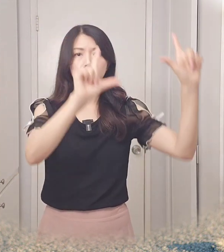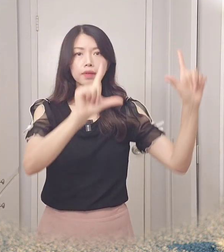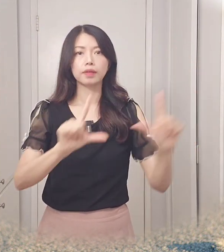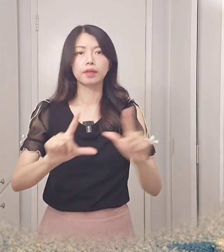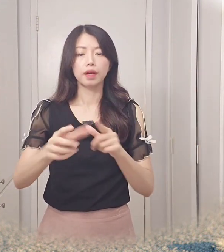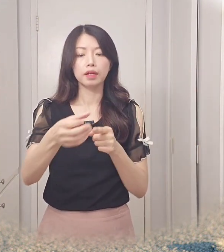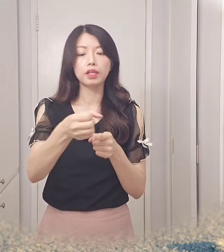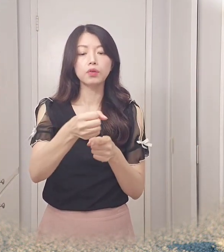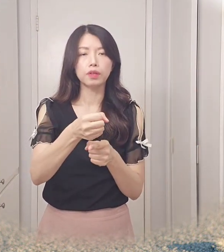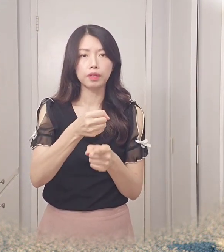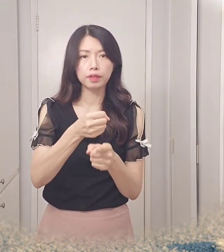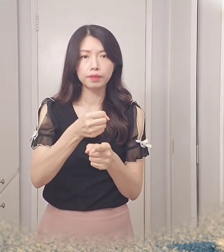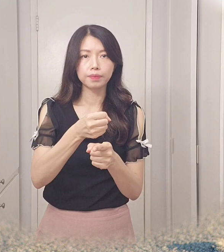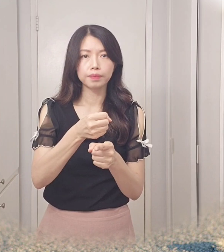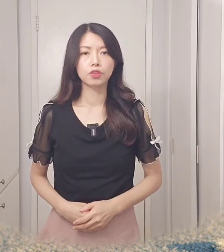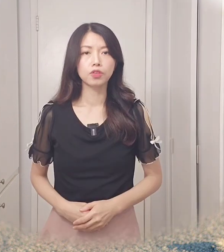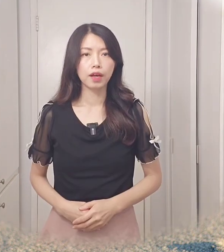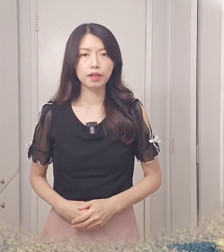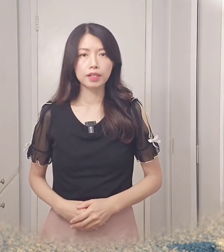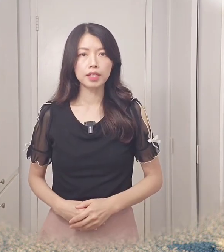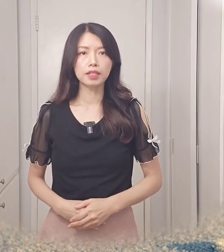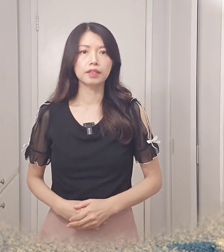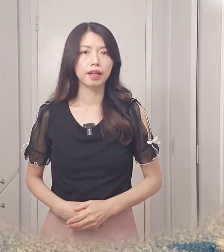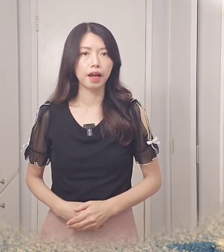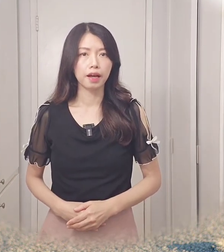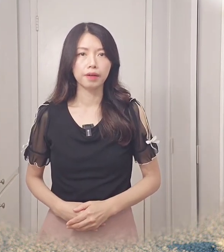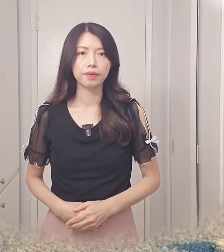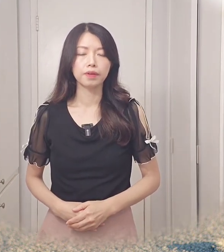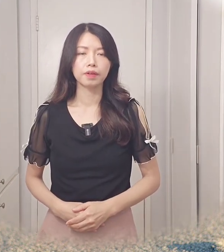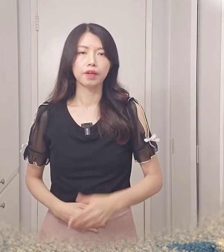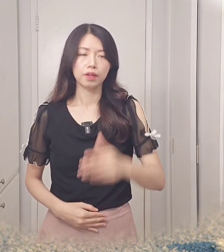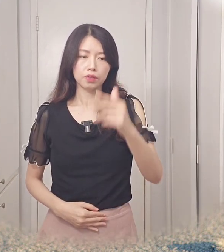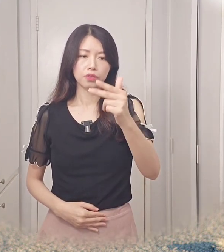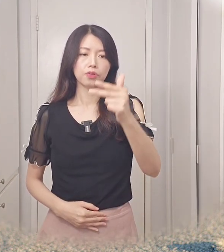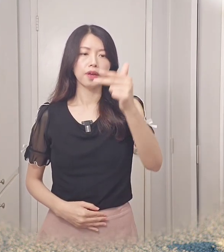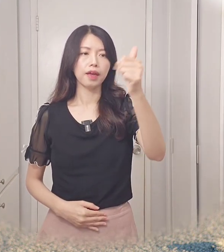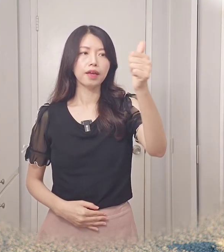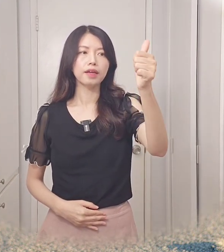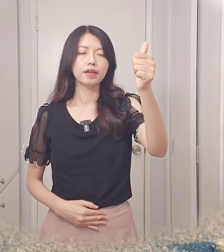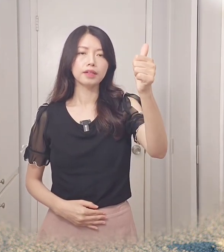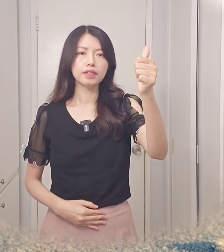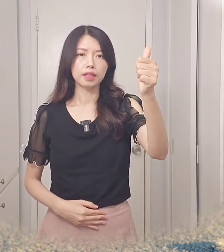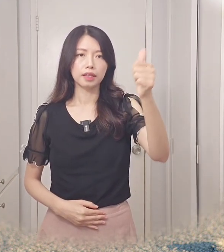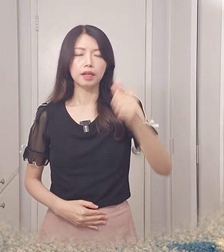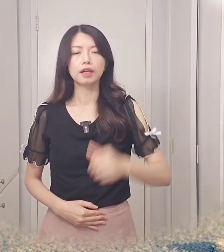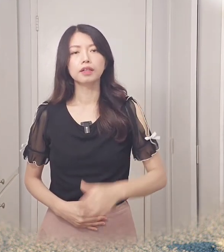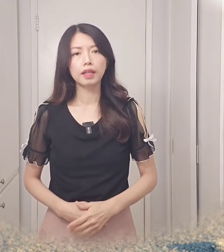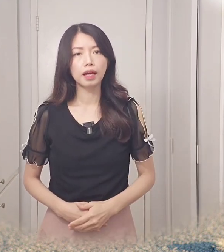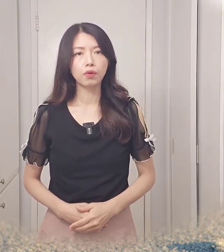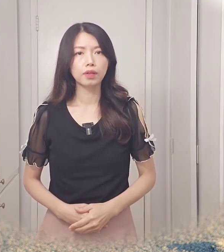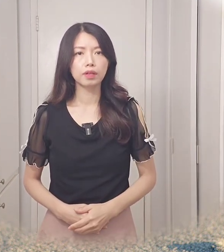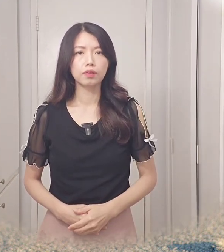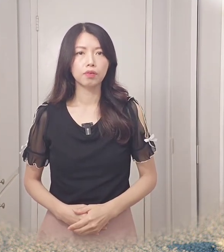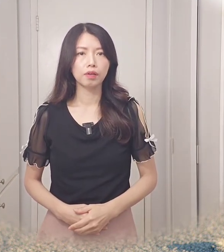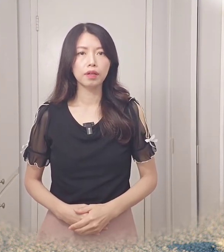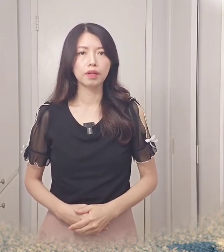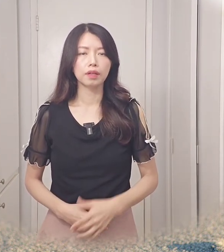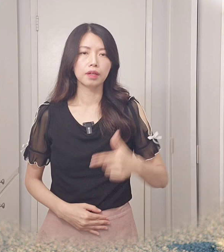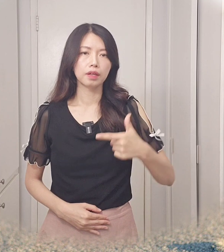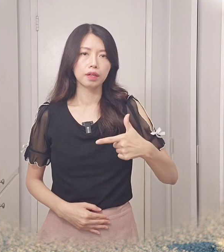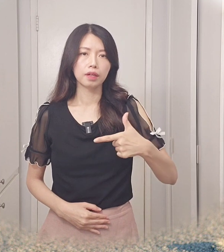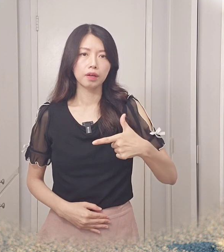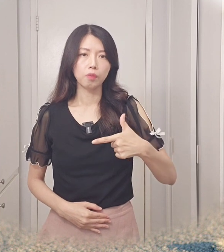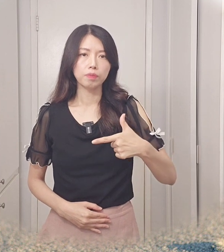지내온 이유는 주의 크신 은혜라. 주의 크신, 크다라고 한 뜻의